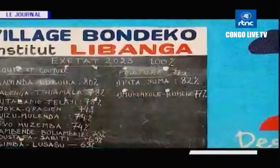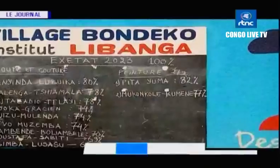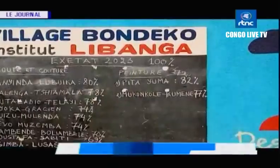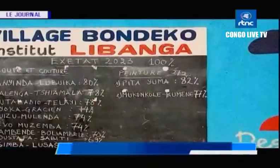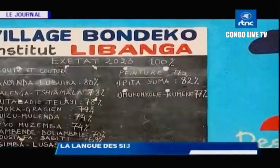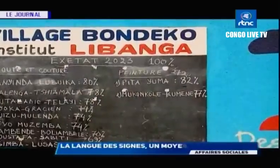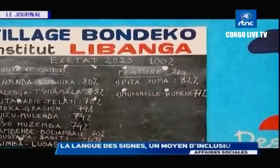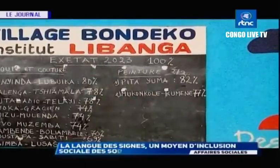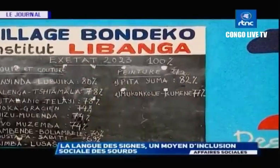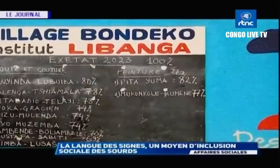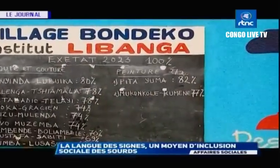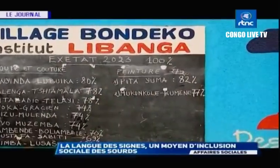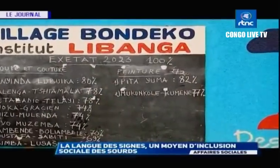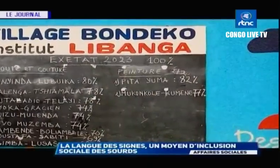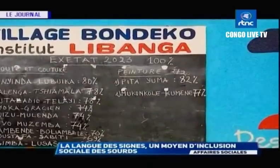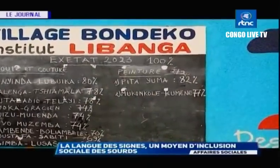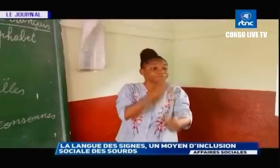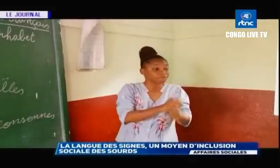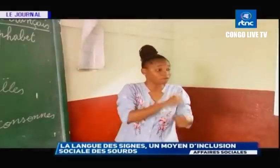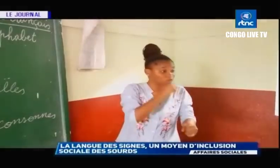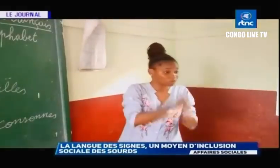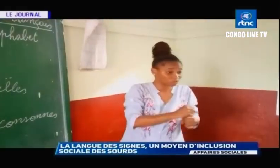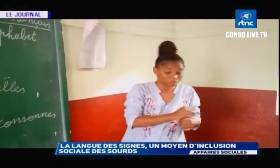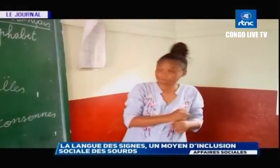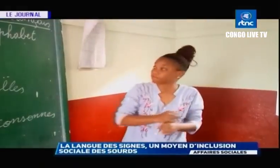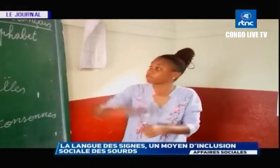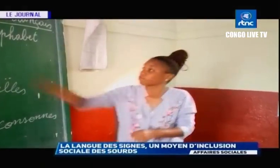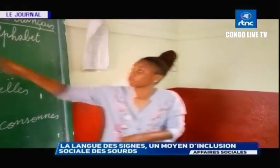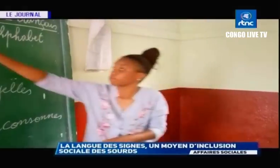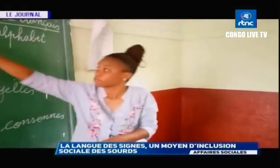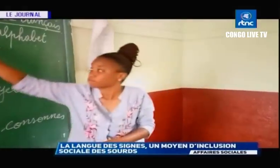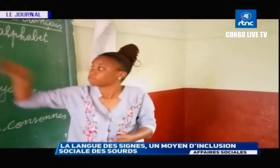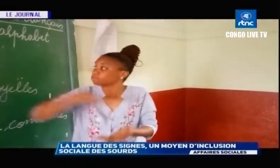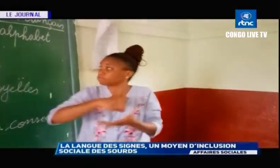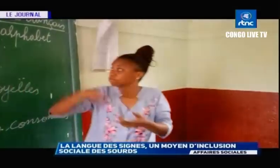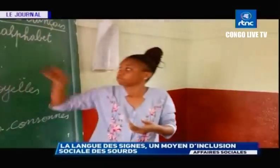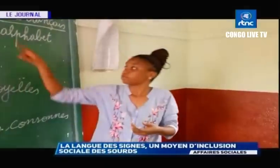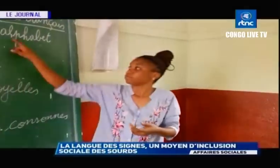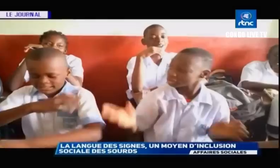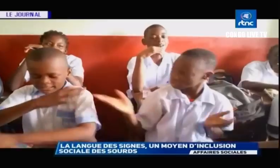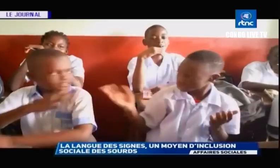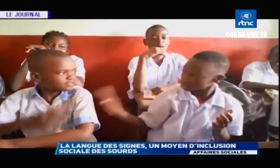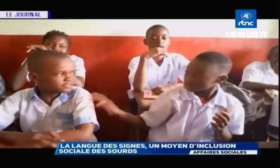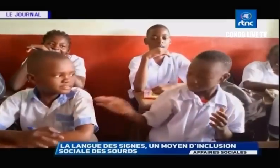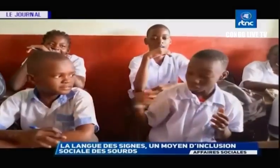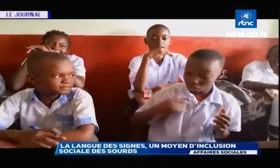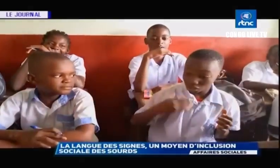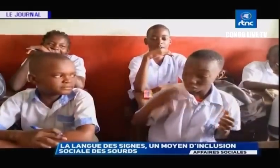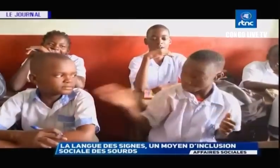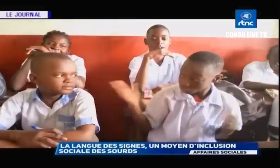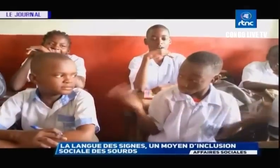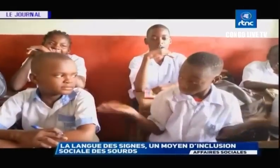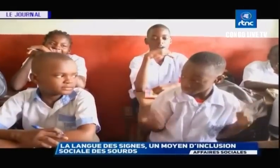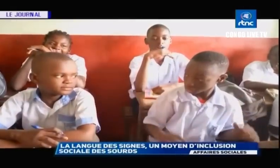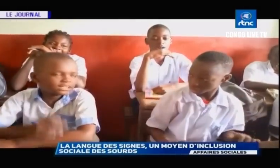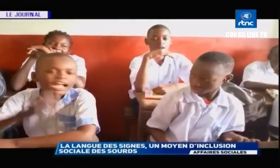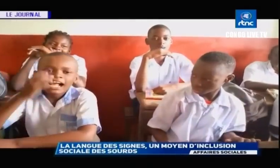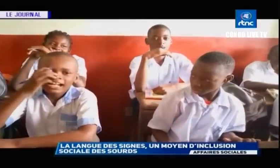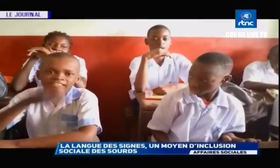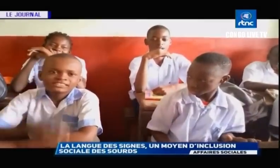Pour communiquer, les personnes malentendantes, muettes et sourdes utilisent la langue des signes. La méconnaissance de cette langue par